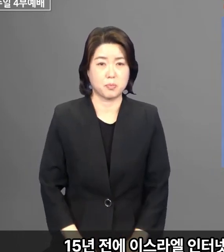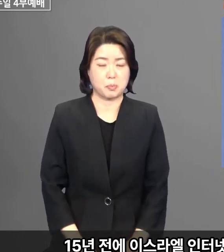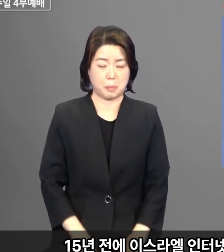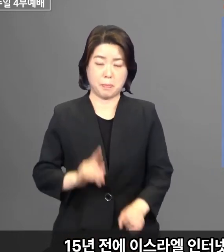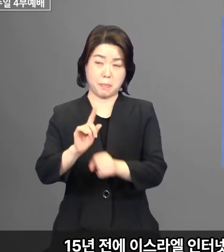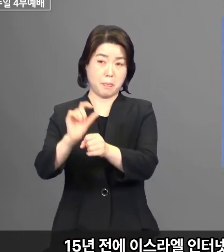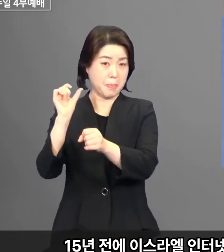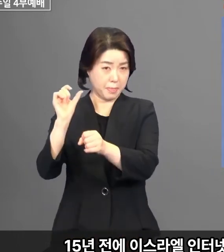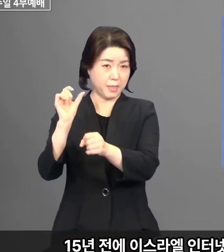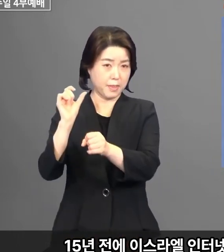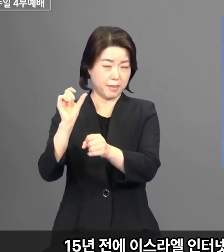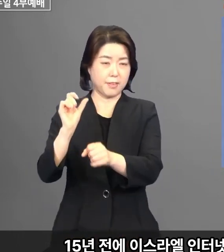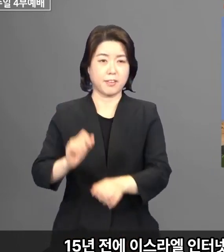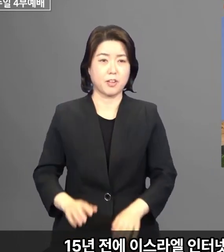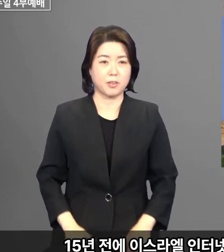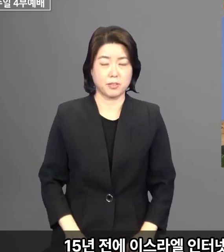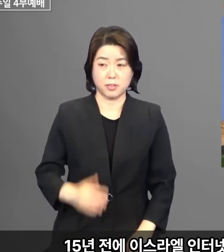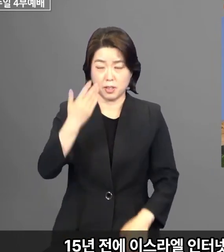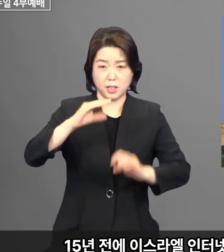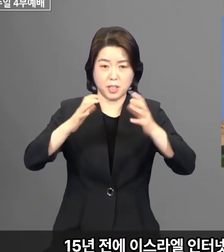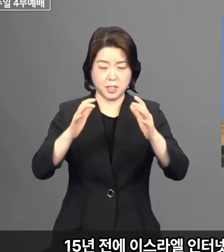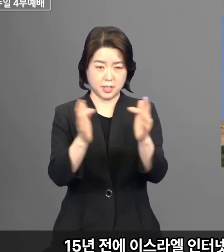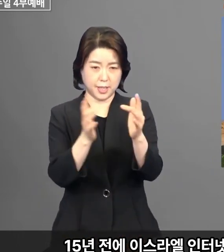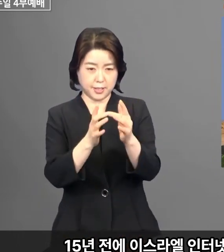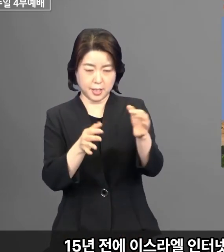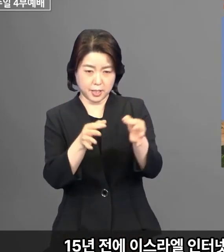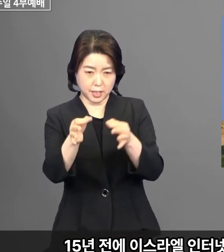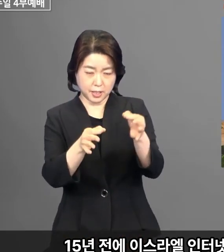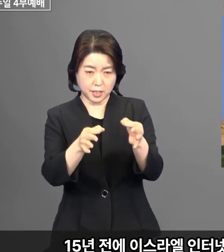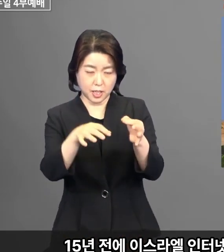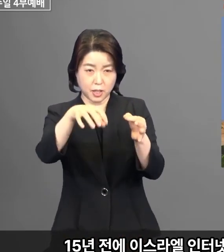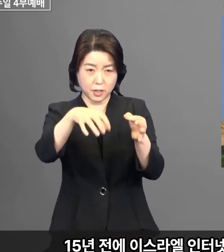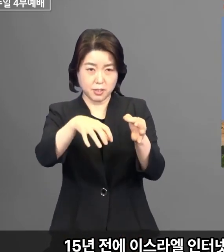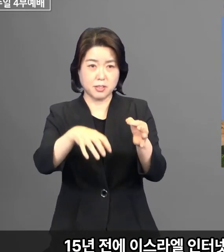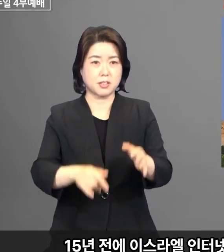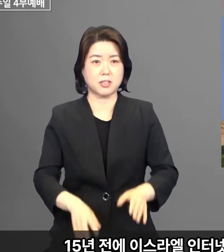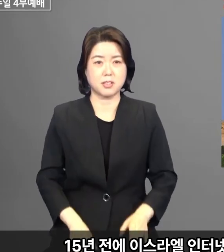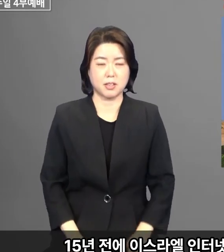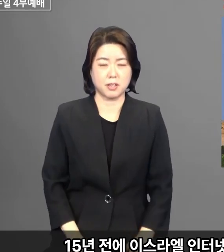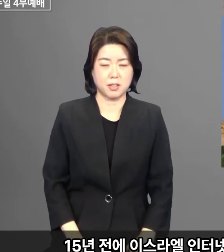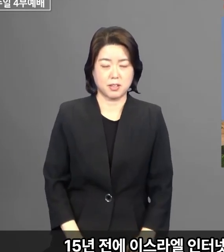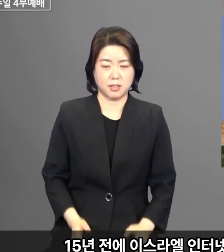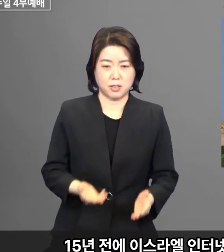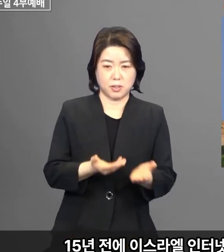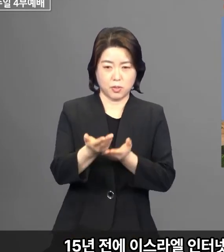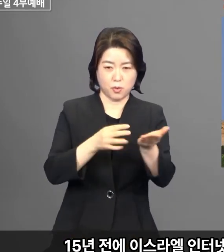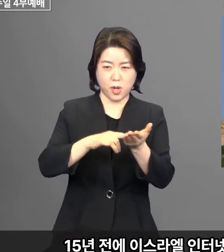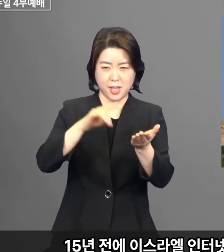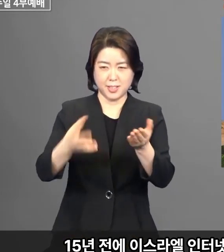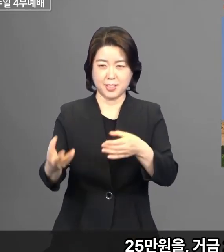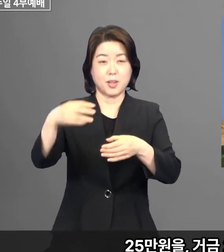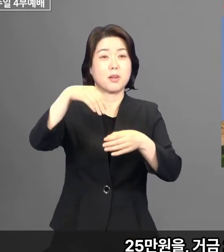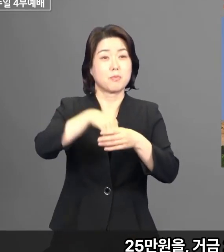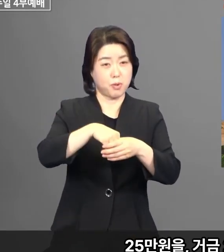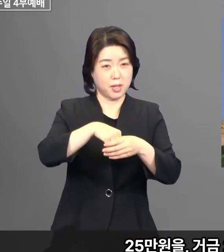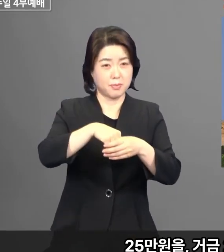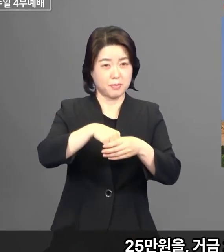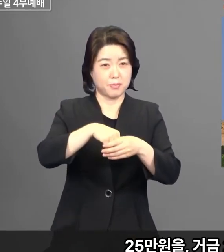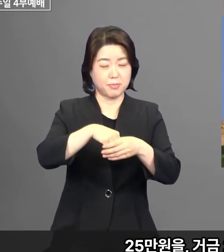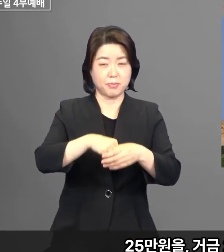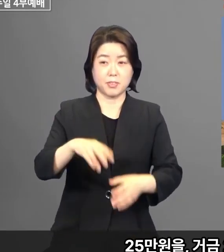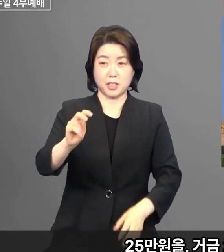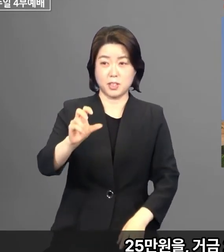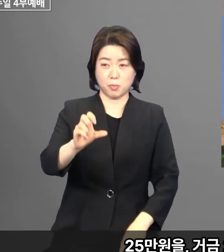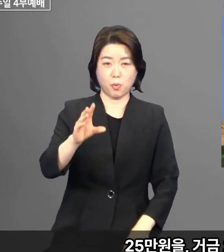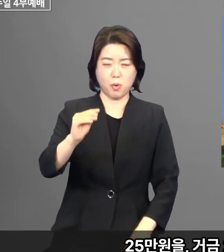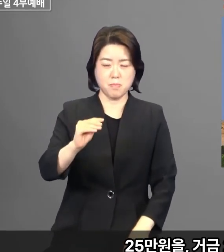15년 전에 이스라엘 인터넷 쇼핑몰에서 관세 포함하고 25만